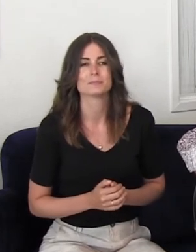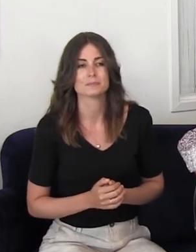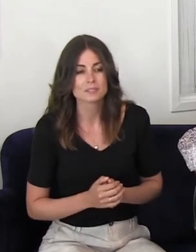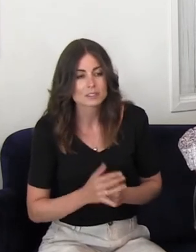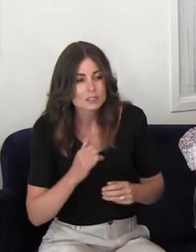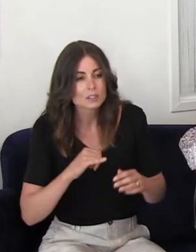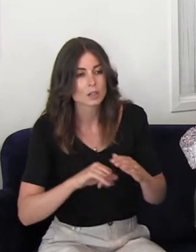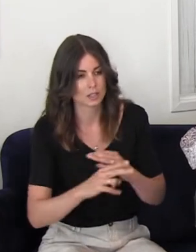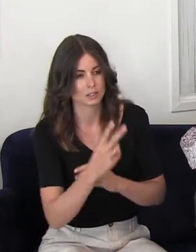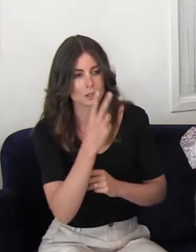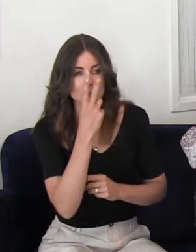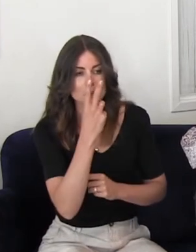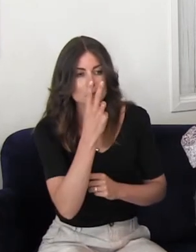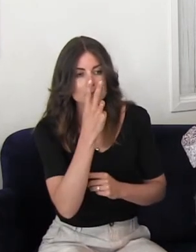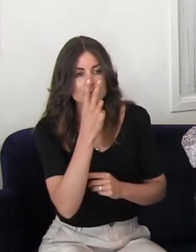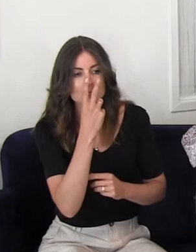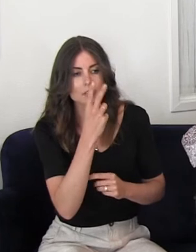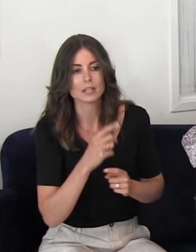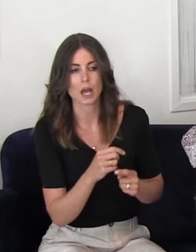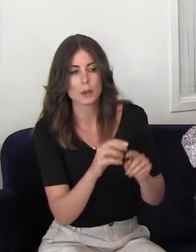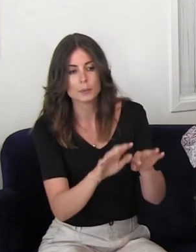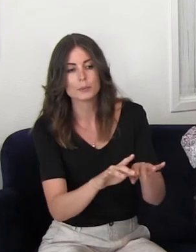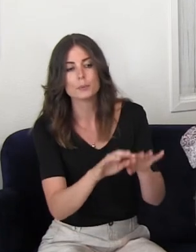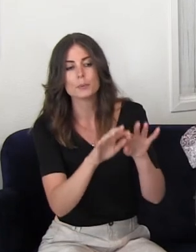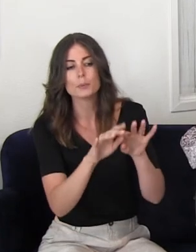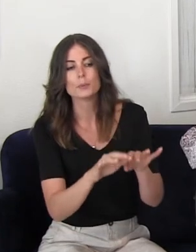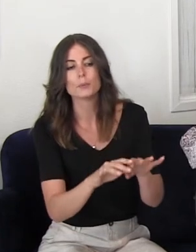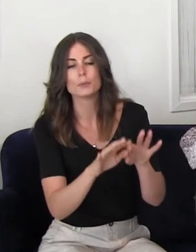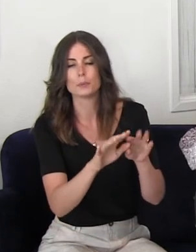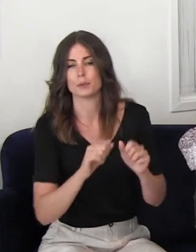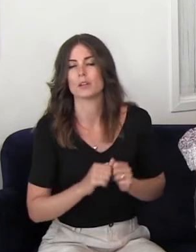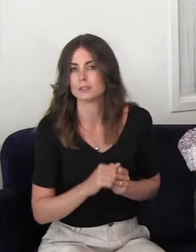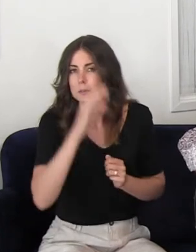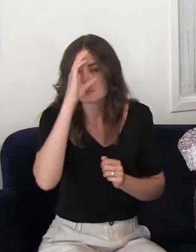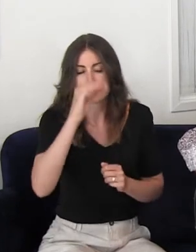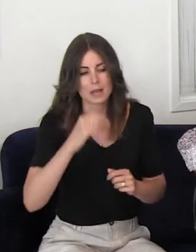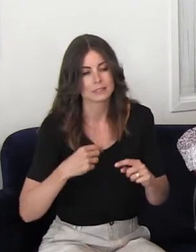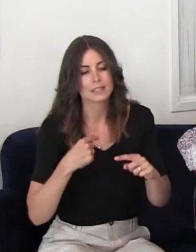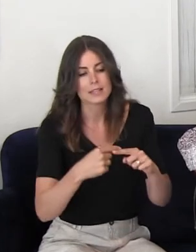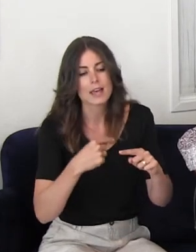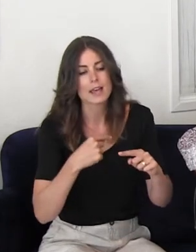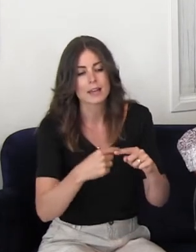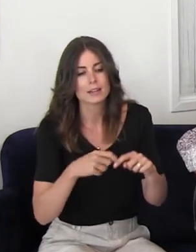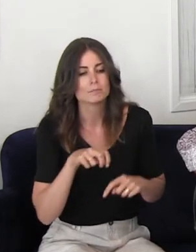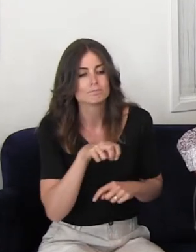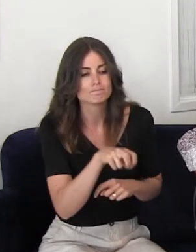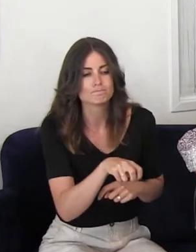Om man ser på maken, i spisen finns glöd. Han sätter sig helt tätt inpå.